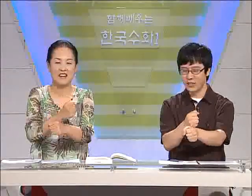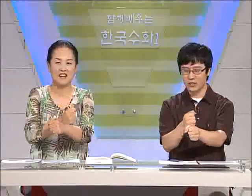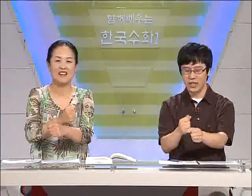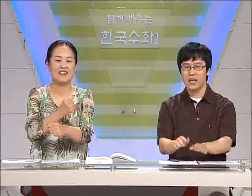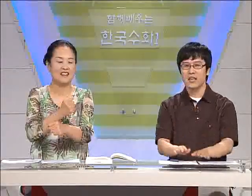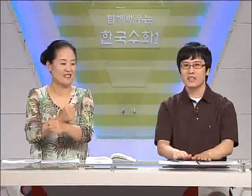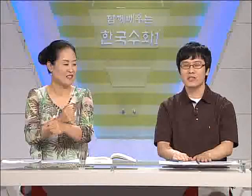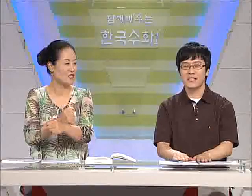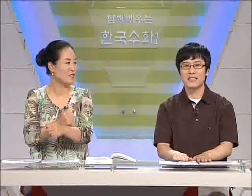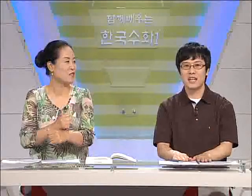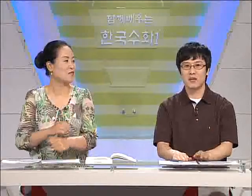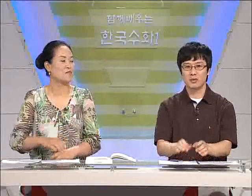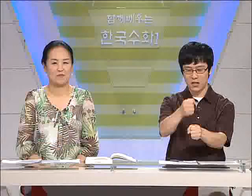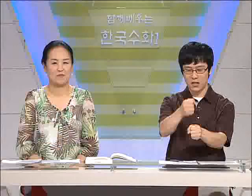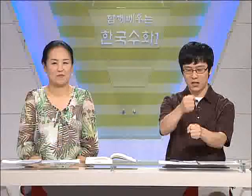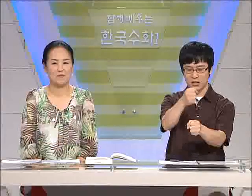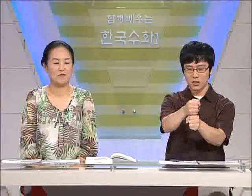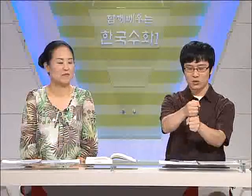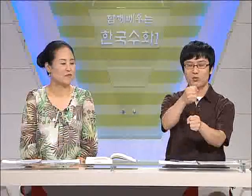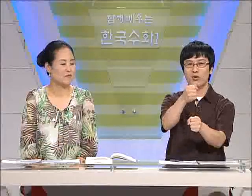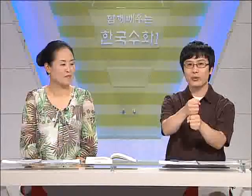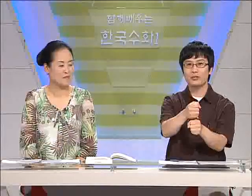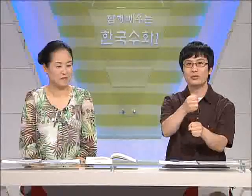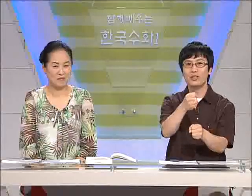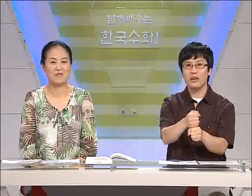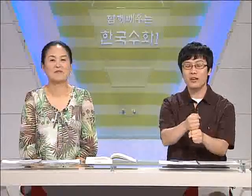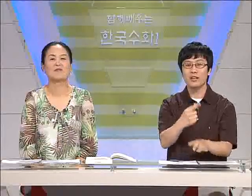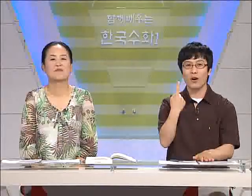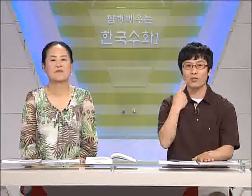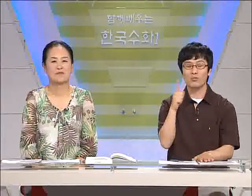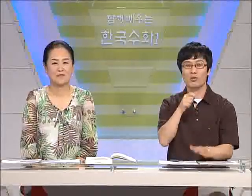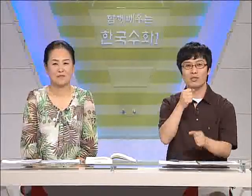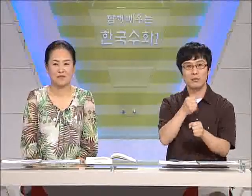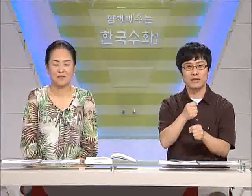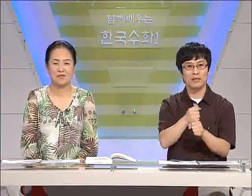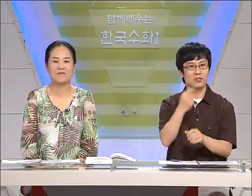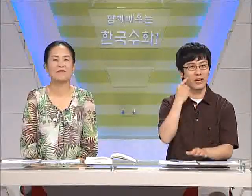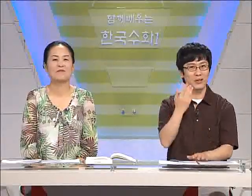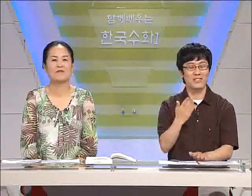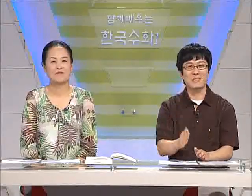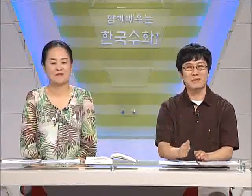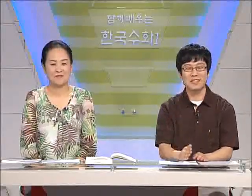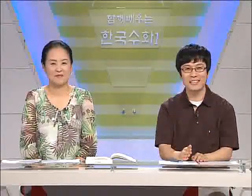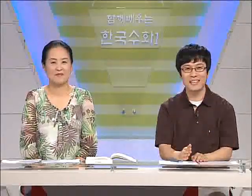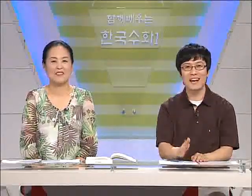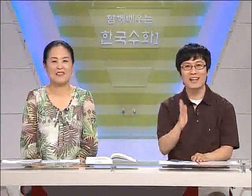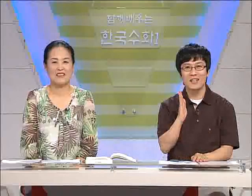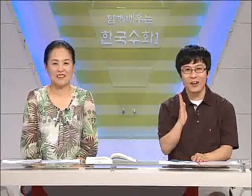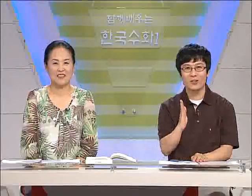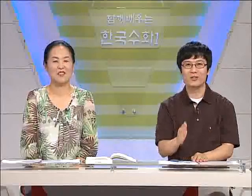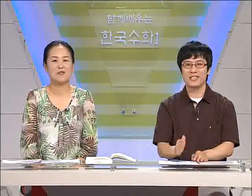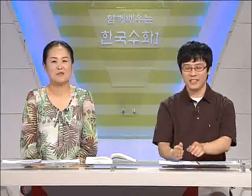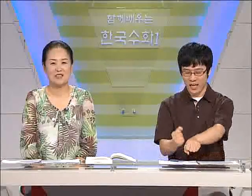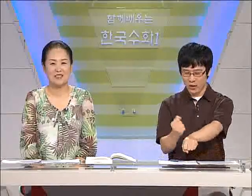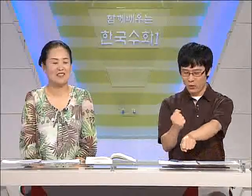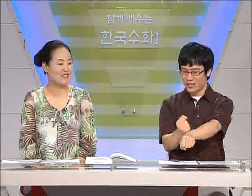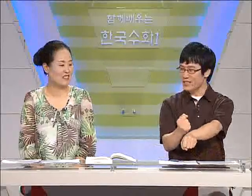하다. 근데 이것을 자칫 잘못해서 주먹 위를 두드리면 어제 무엇을 만들었나요? 라는 질문이 되니까 두드릴 때 위치를